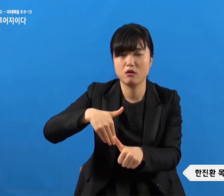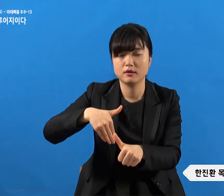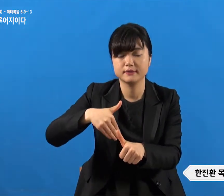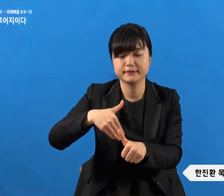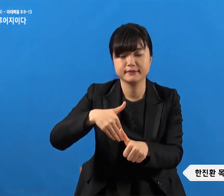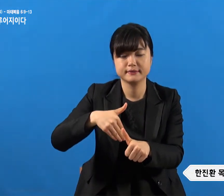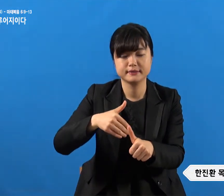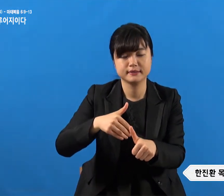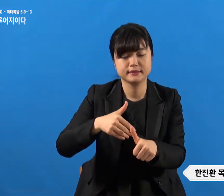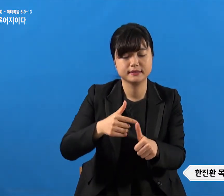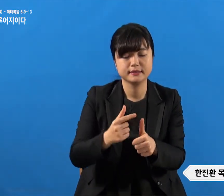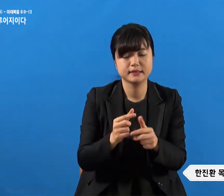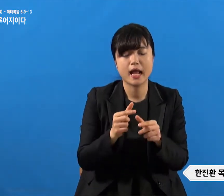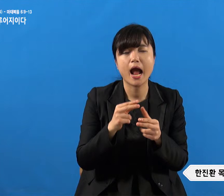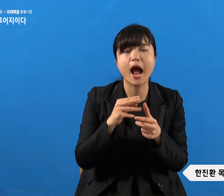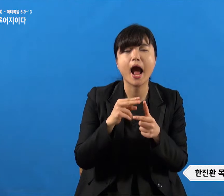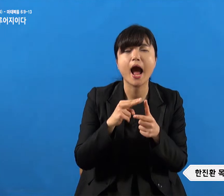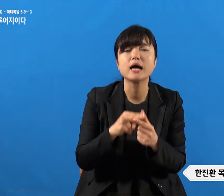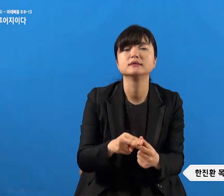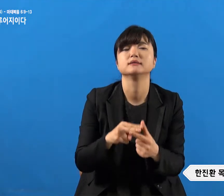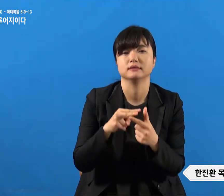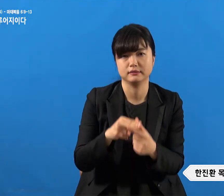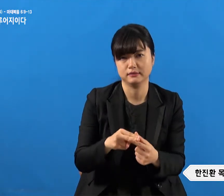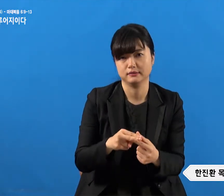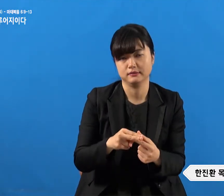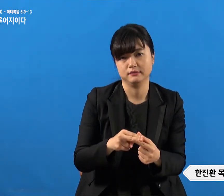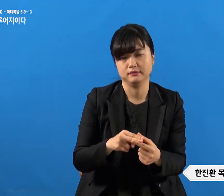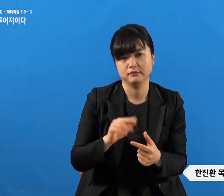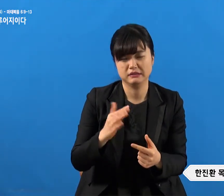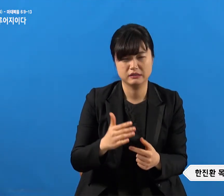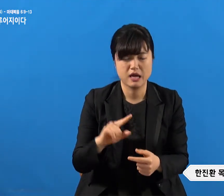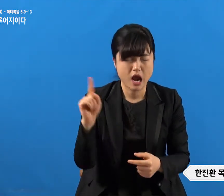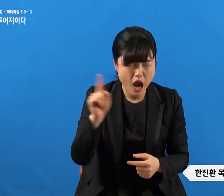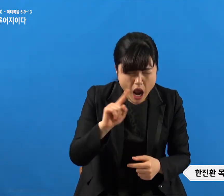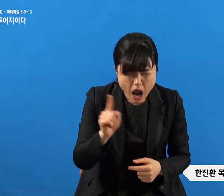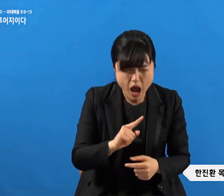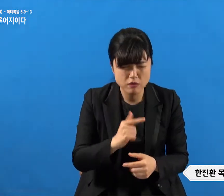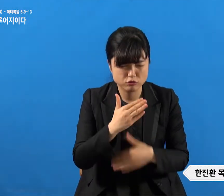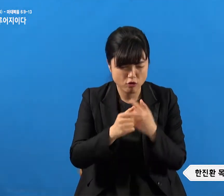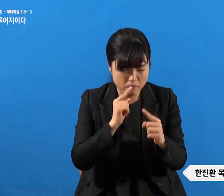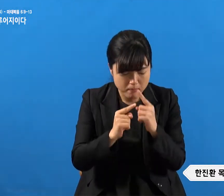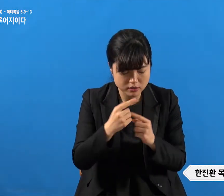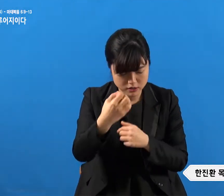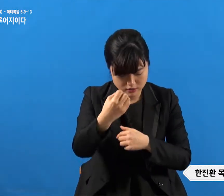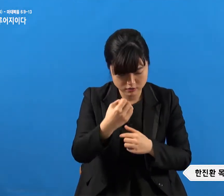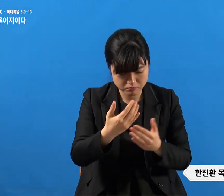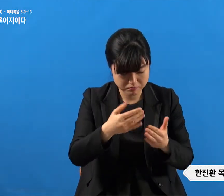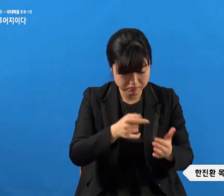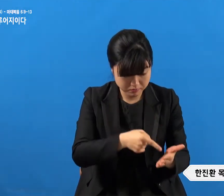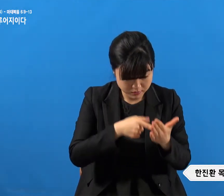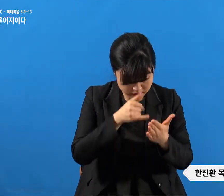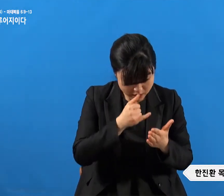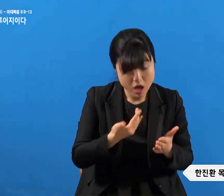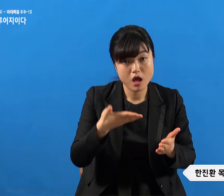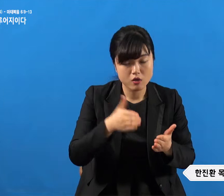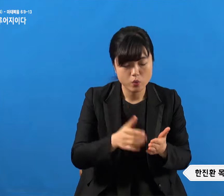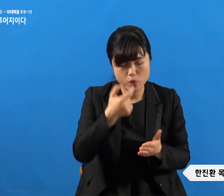그걸 같이 잘 종합적으로 검토해야 됩니다. 아무리 성경 구절이 내게